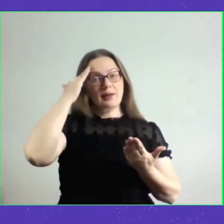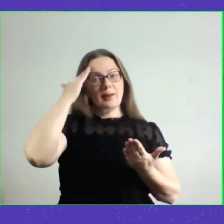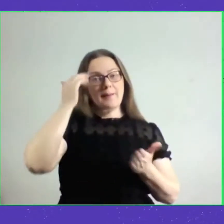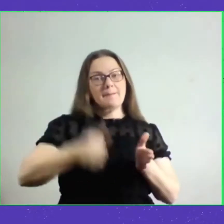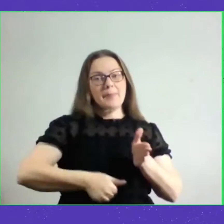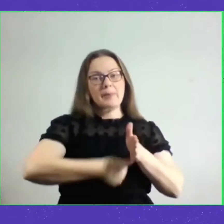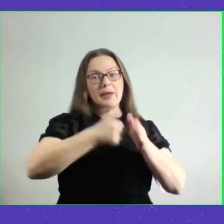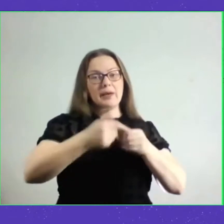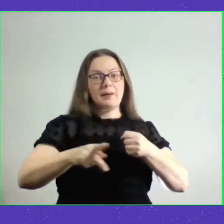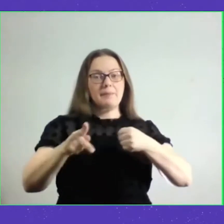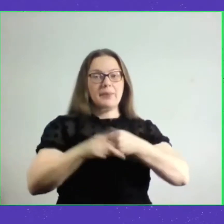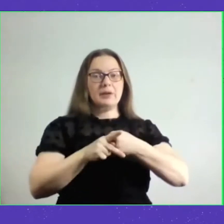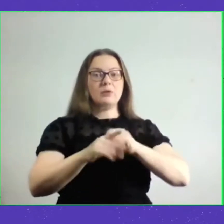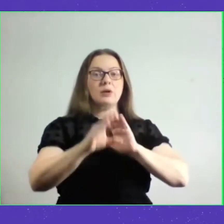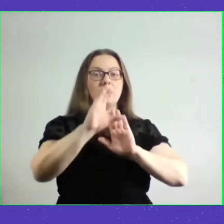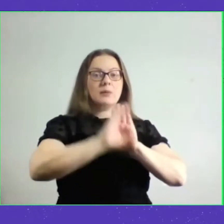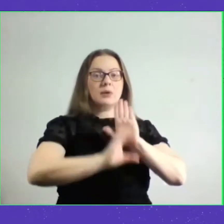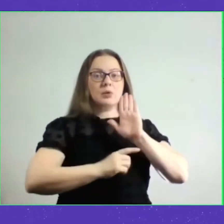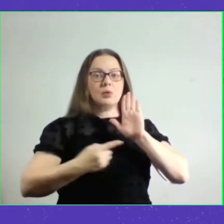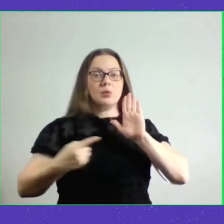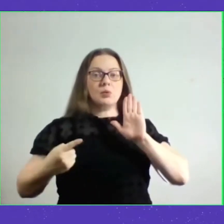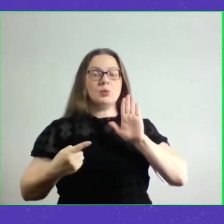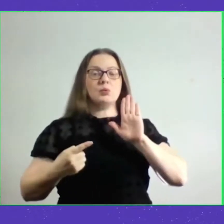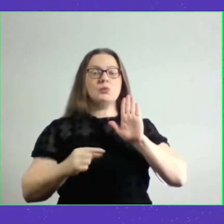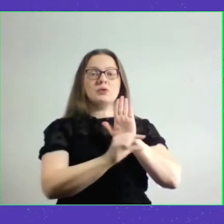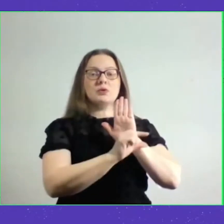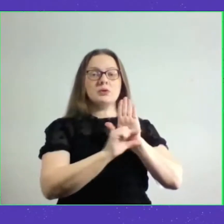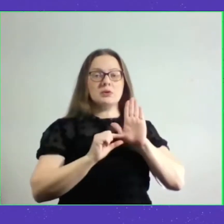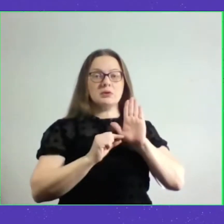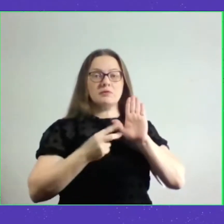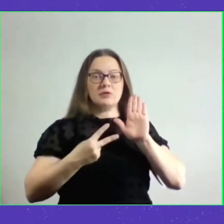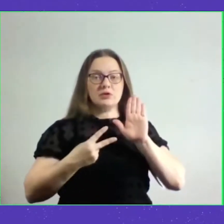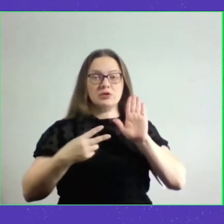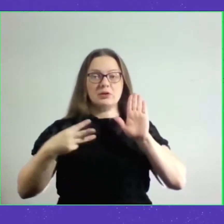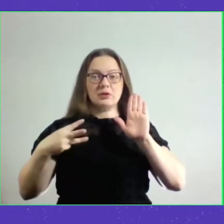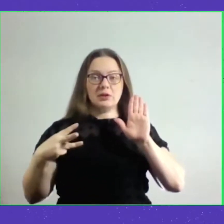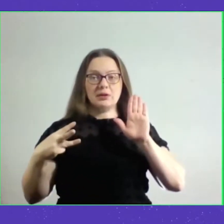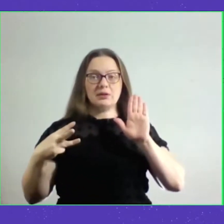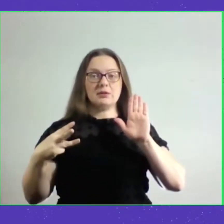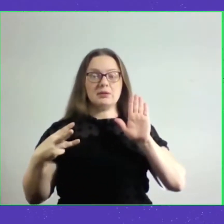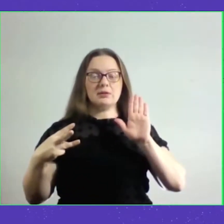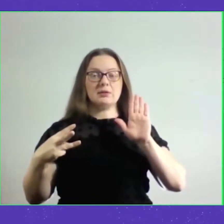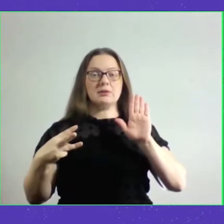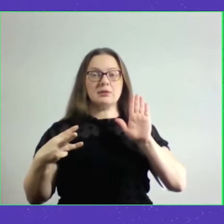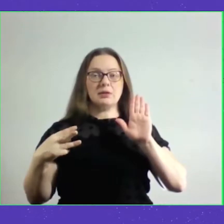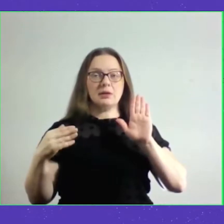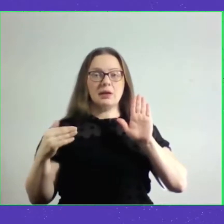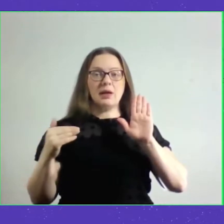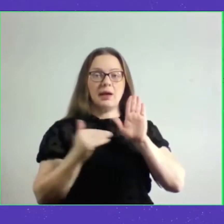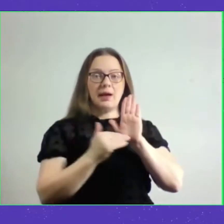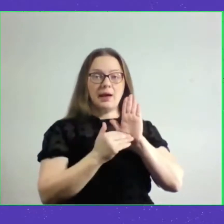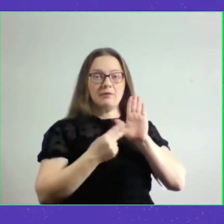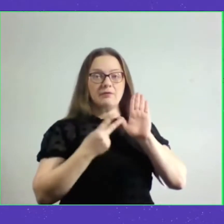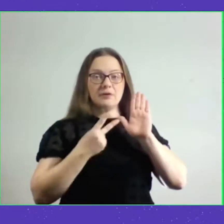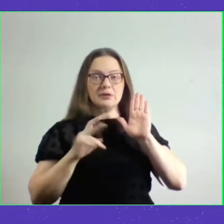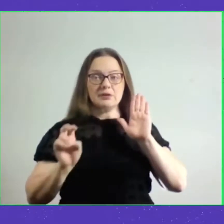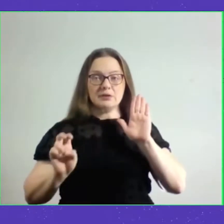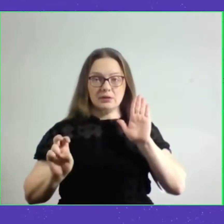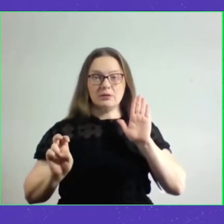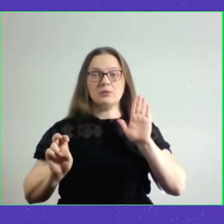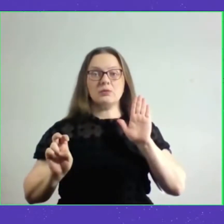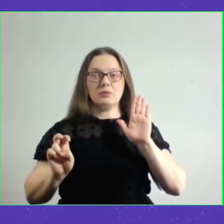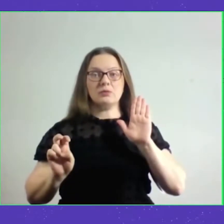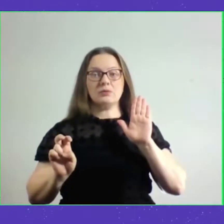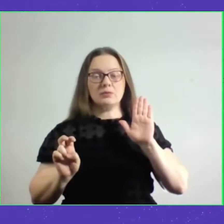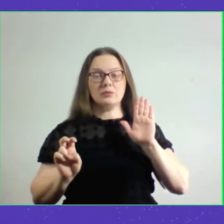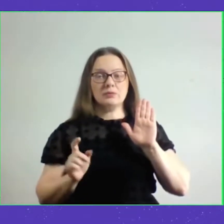1, versículos 23 a 25. Vamos